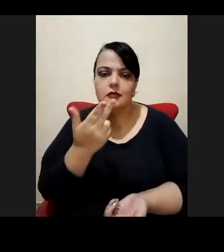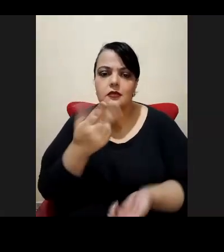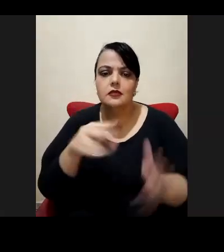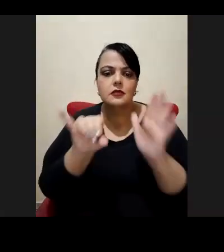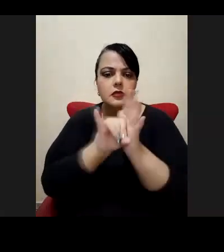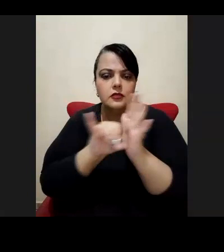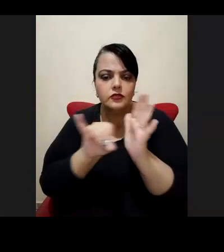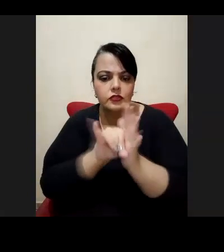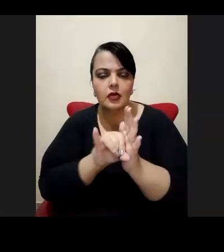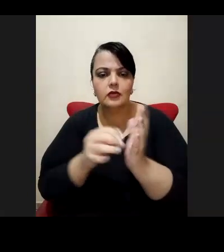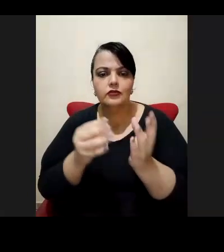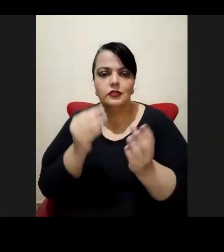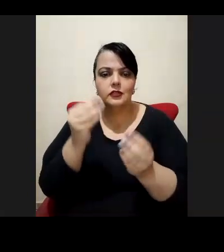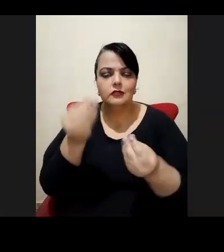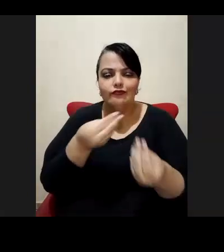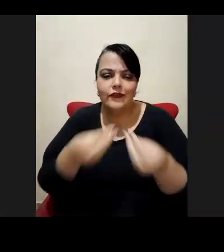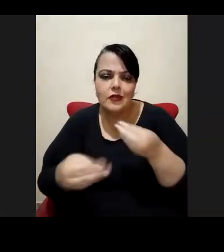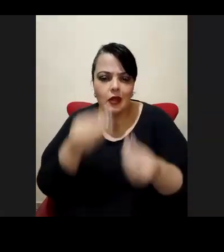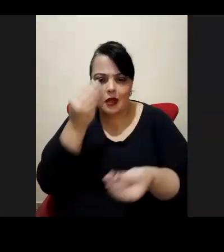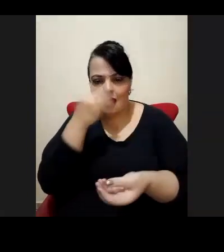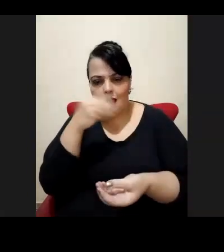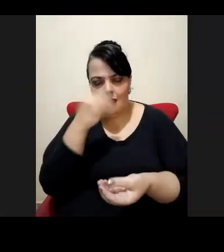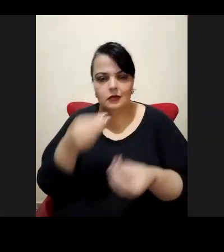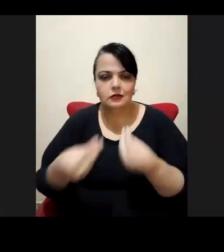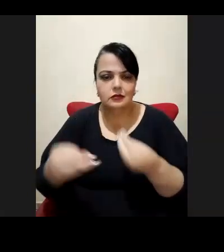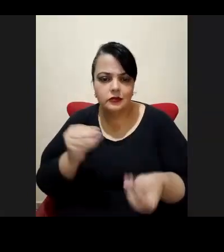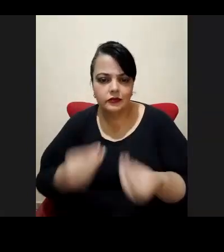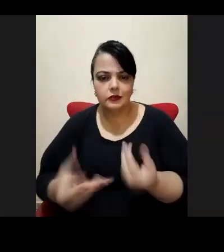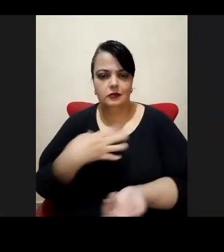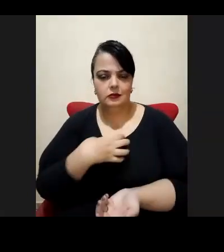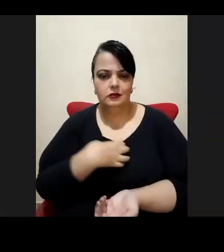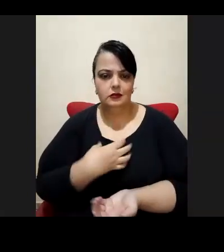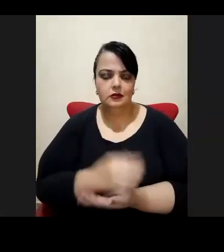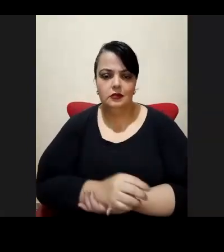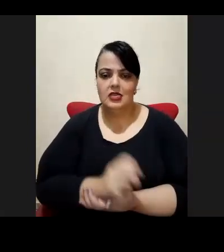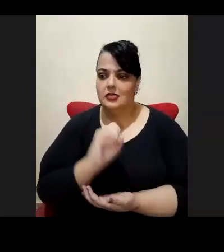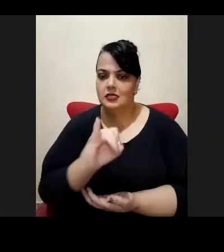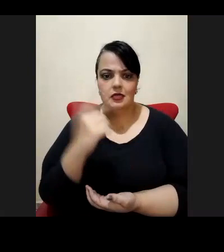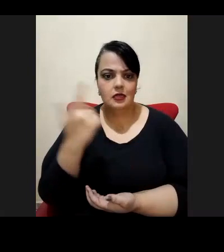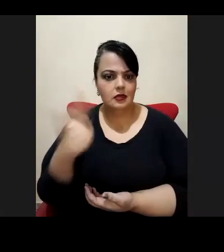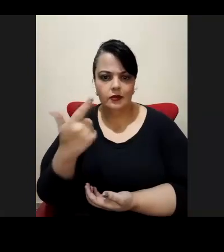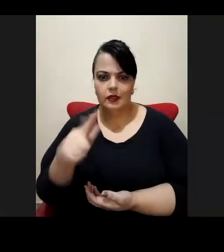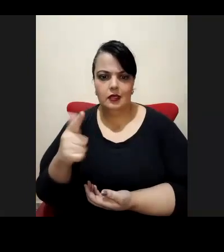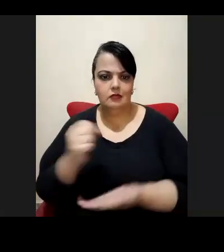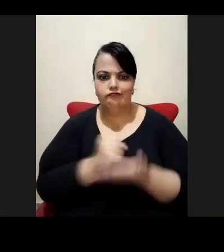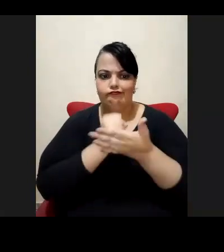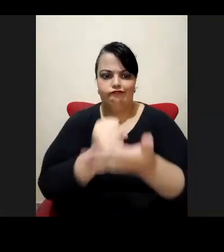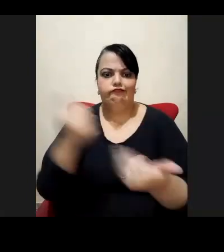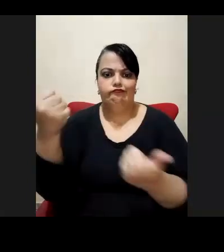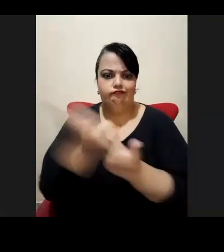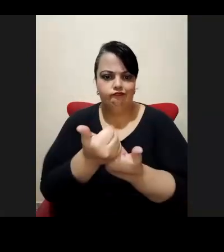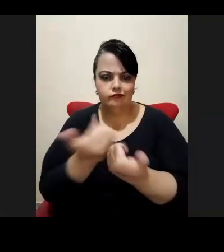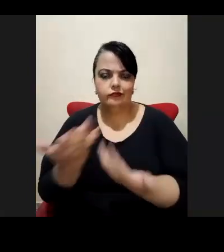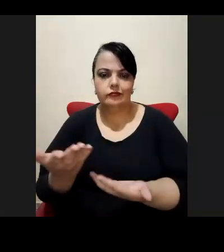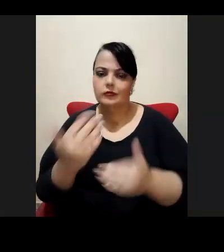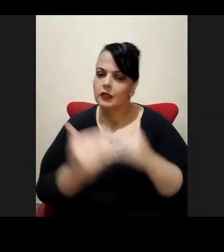identidade fragilizada quando, né, ele não é também validado no